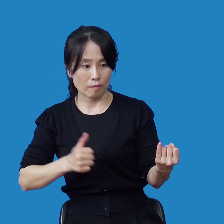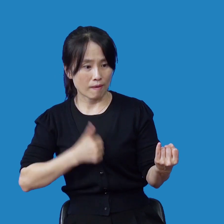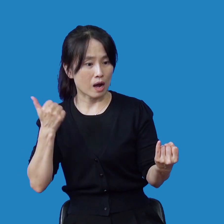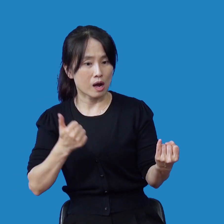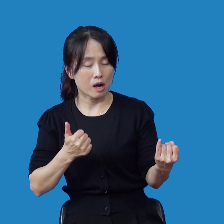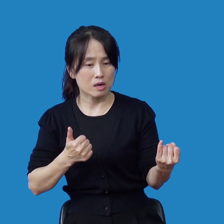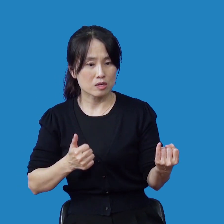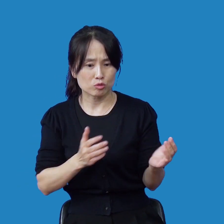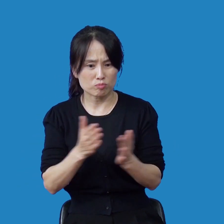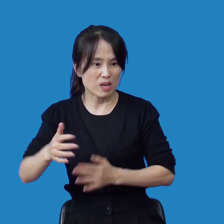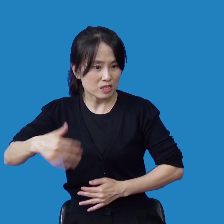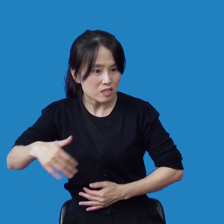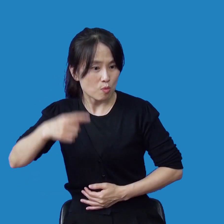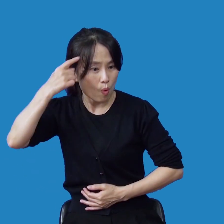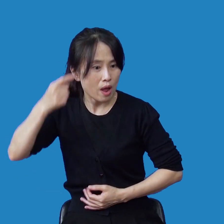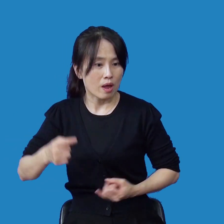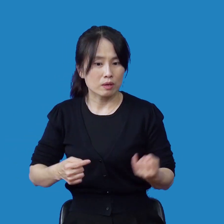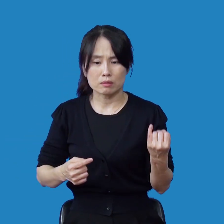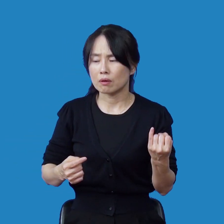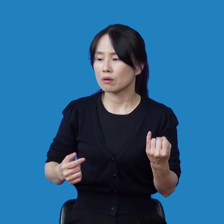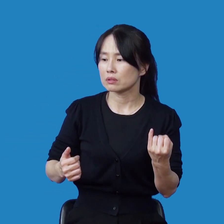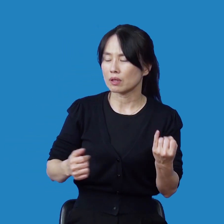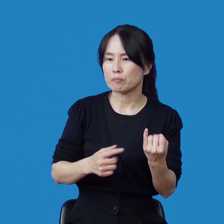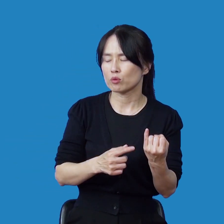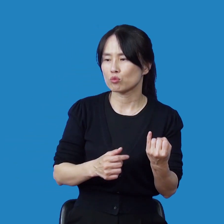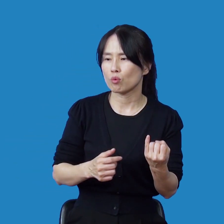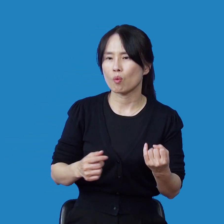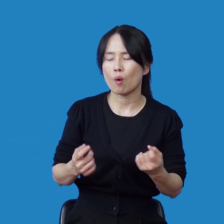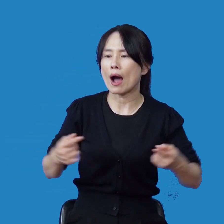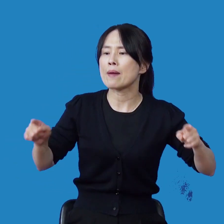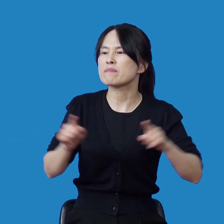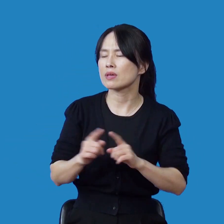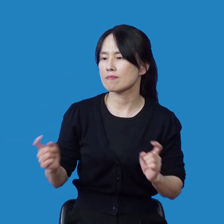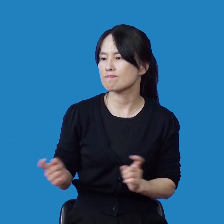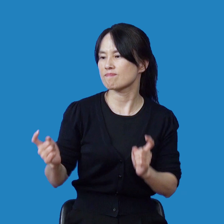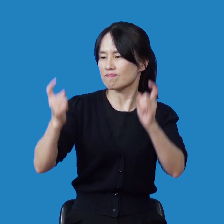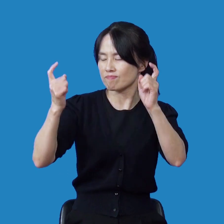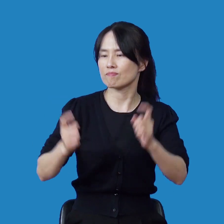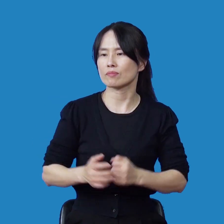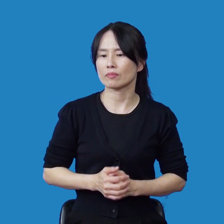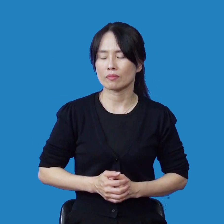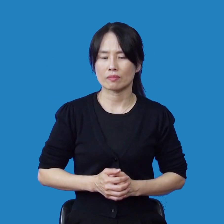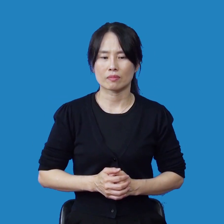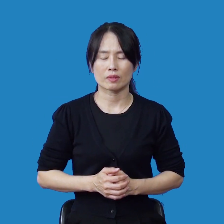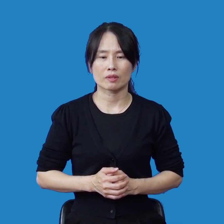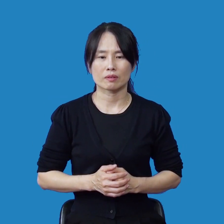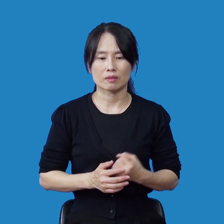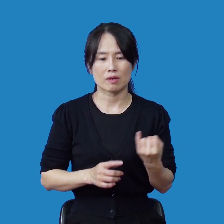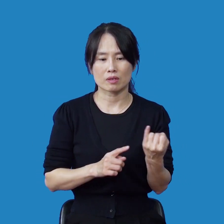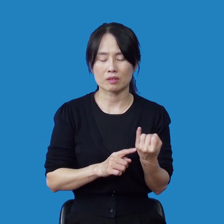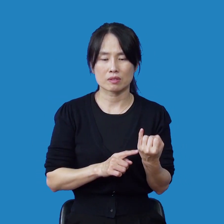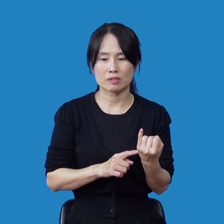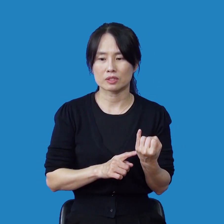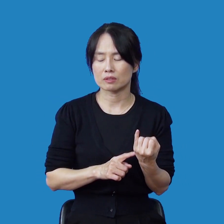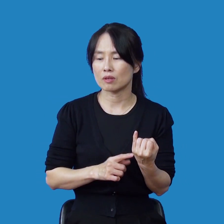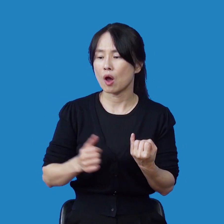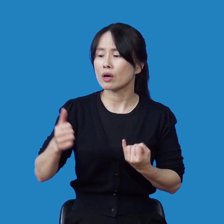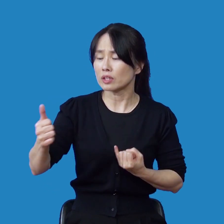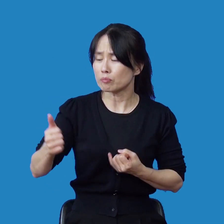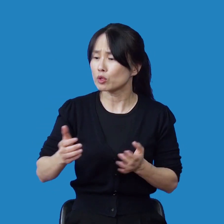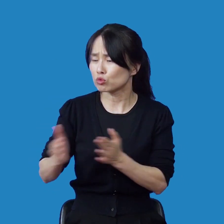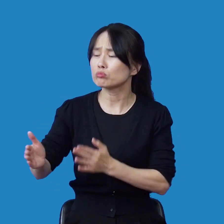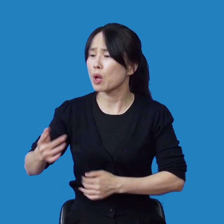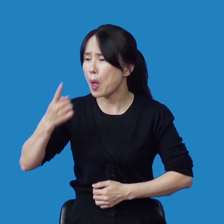당신이 좀 챙기면 안 돼요? 하고 받아버렸습니다. 남편이 더 화가 나서 하루 이틀이면 내가 말도 안 해. 비누 없이 세수한